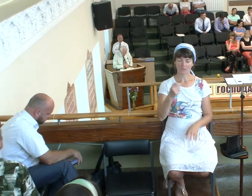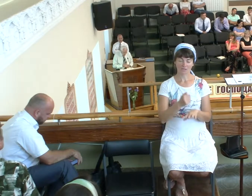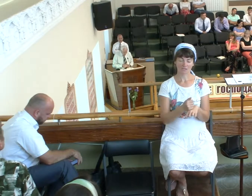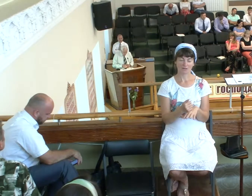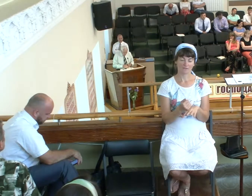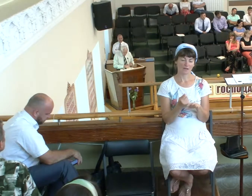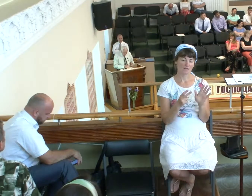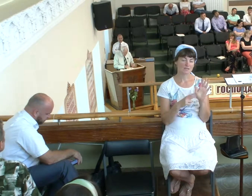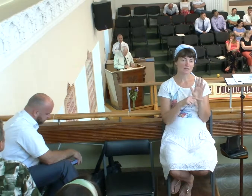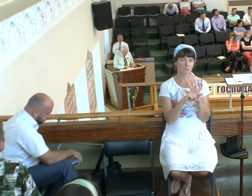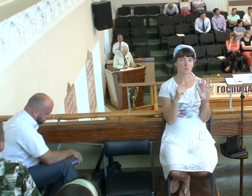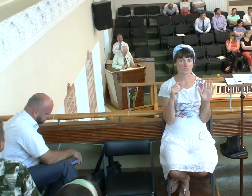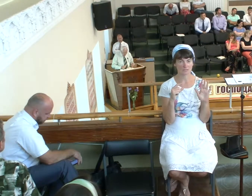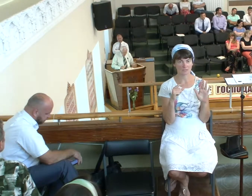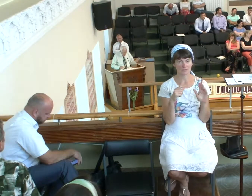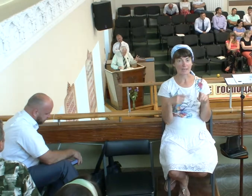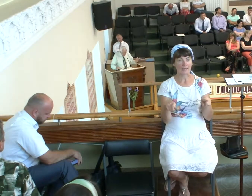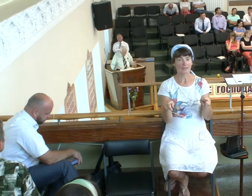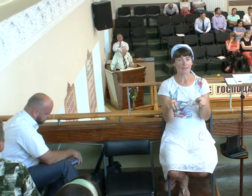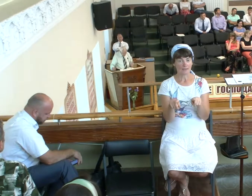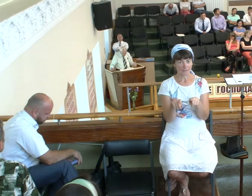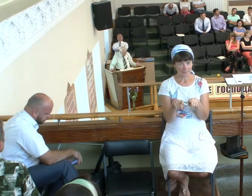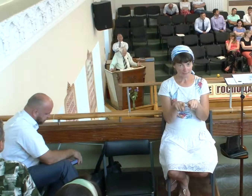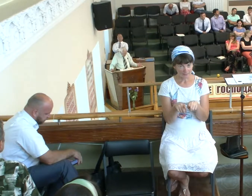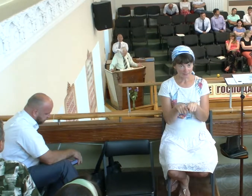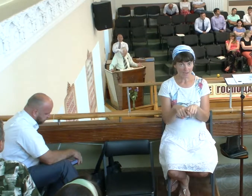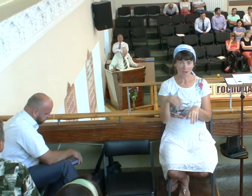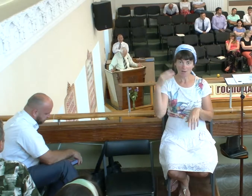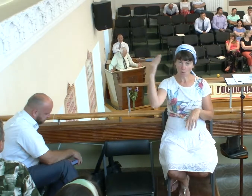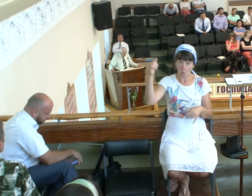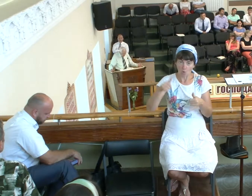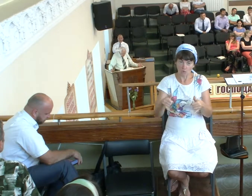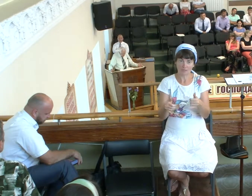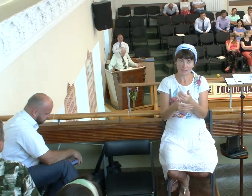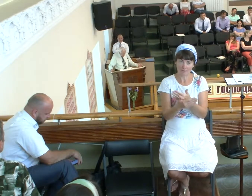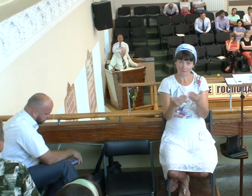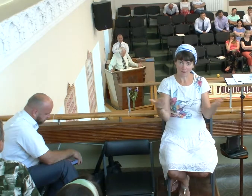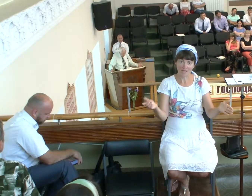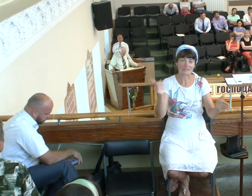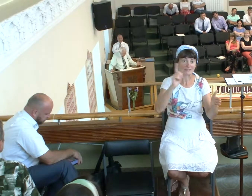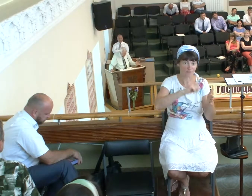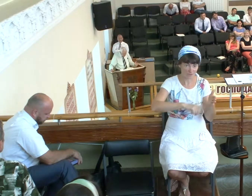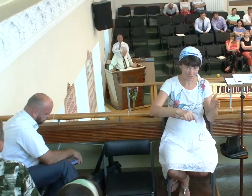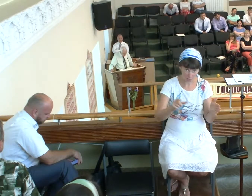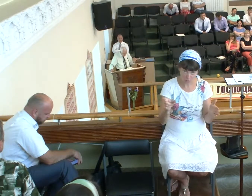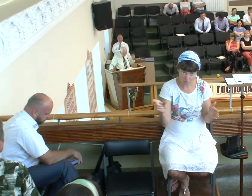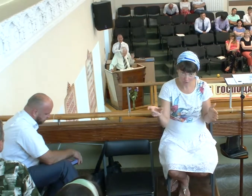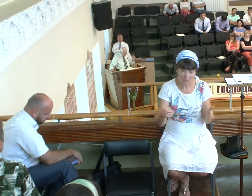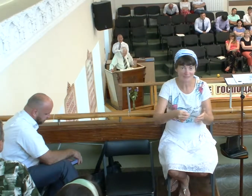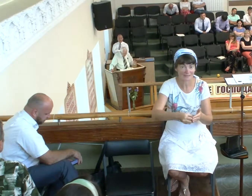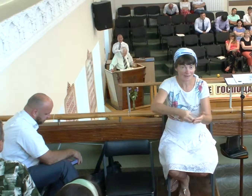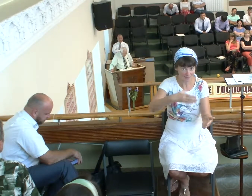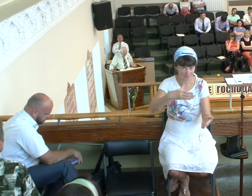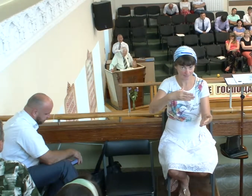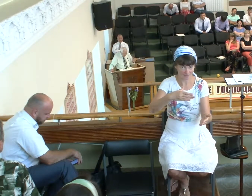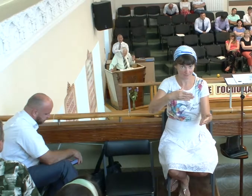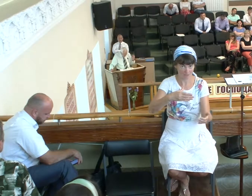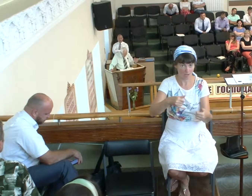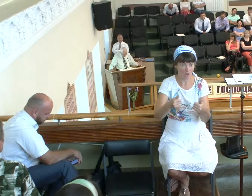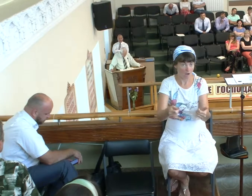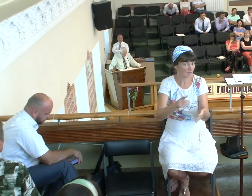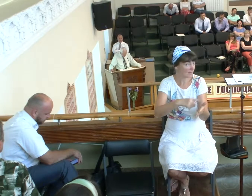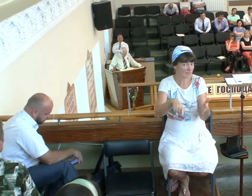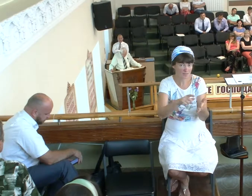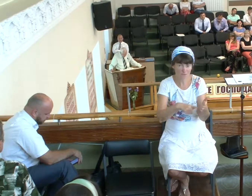стих, мы читаем, мы слышали сегодня это слово. И так вот для вас, верующих, драгоценность, а